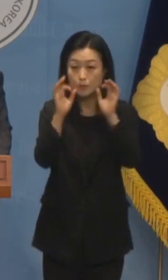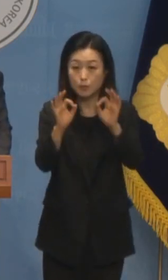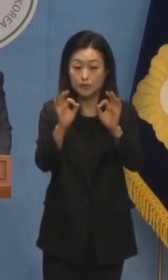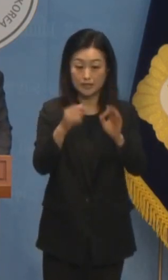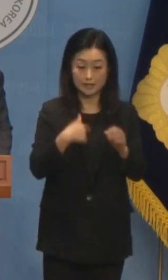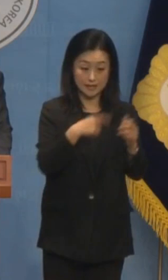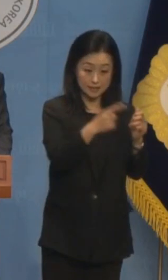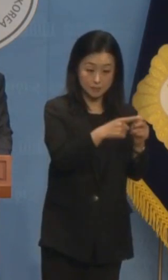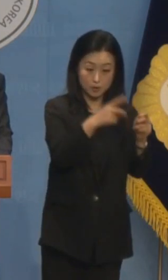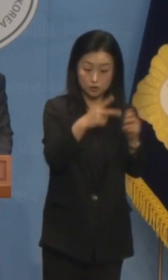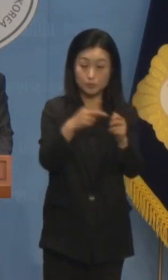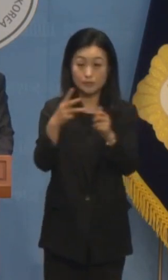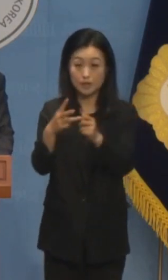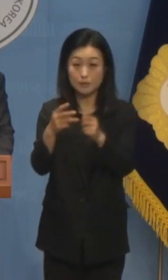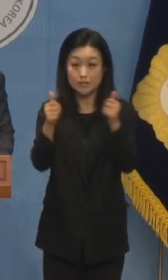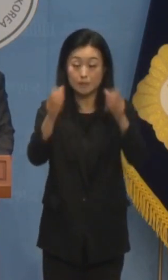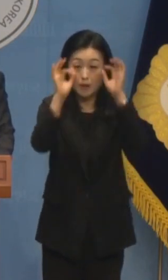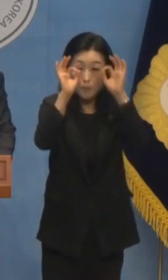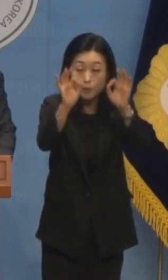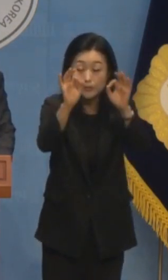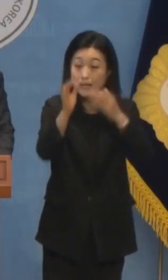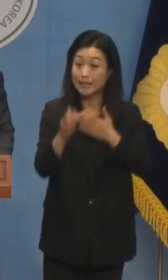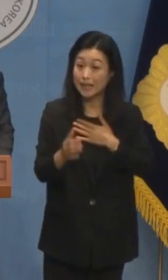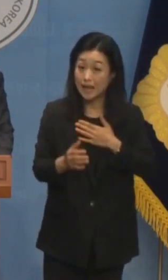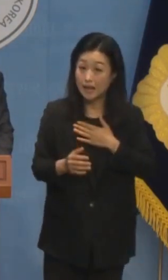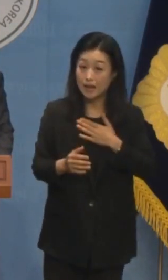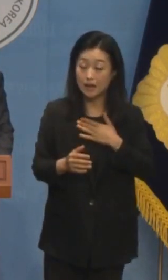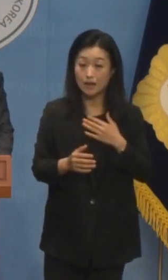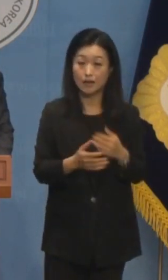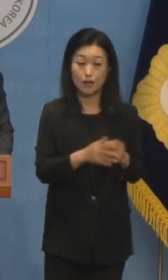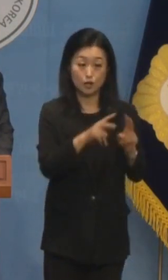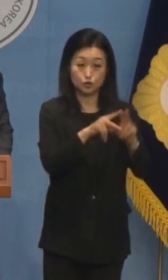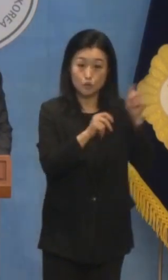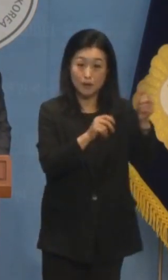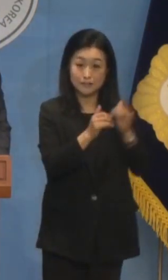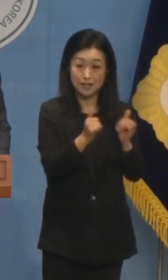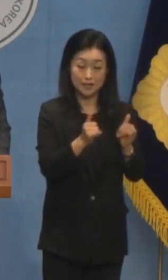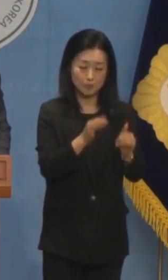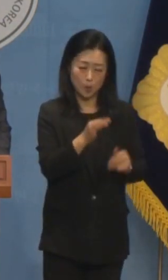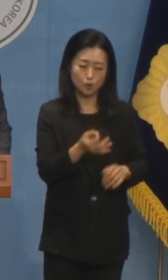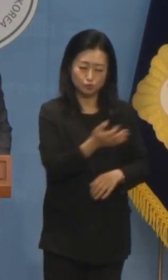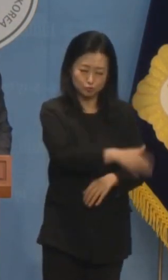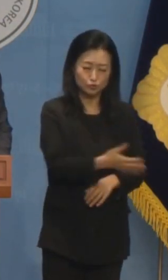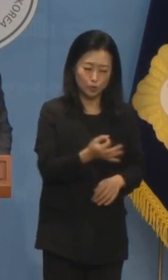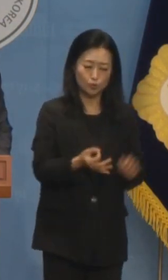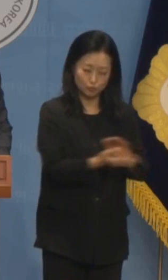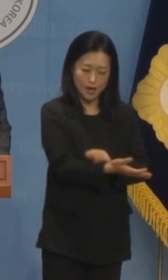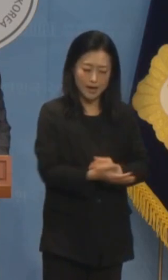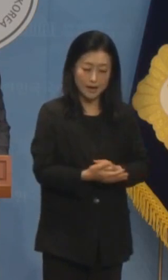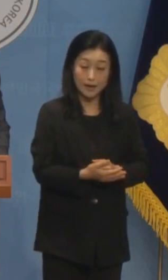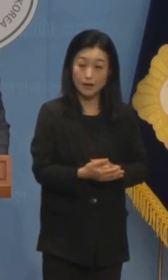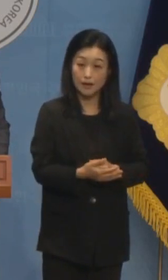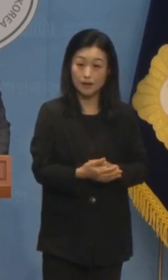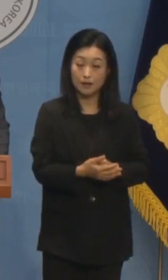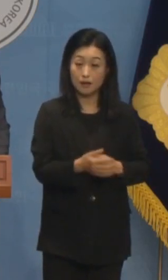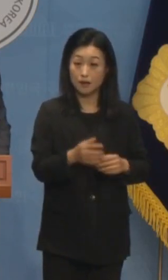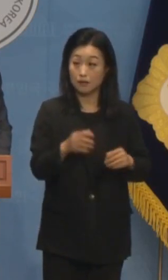오히려 제가 어떤 약속도 하지 않았다는 사실이